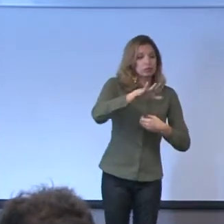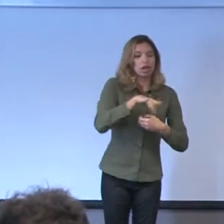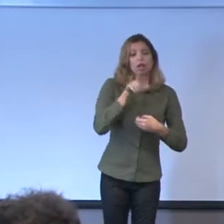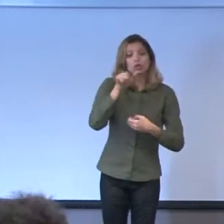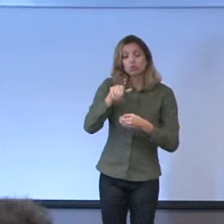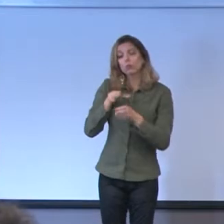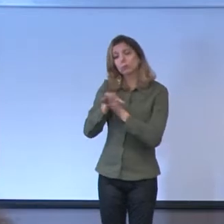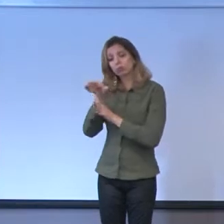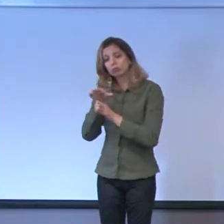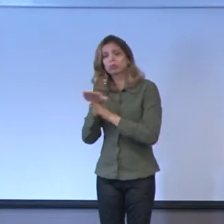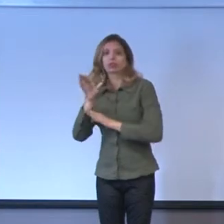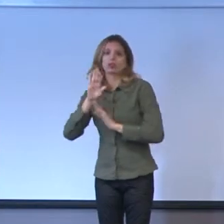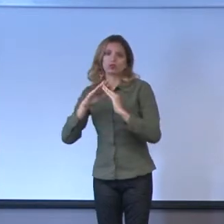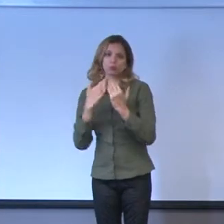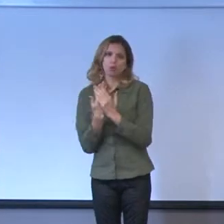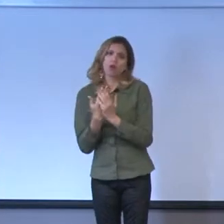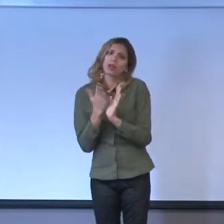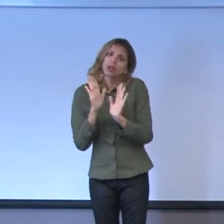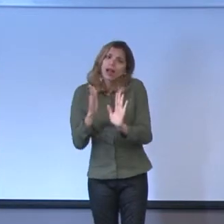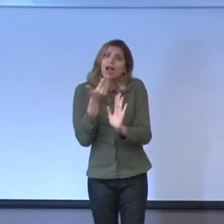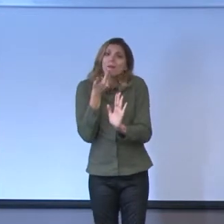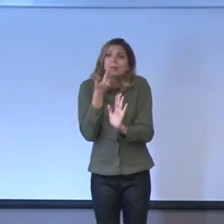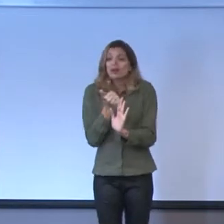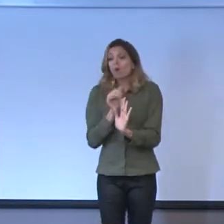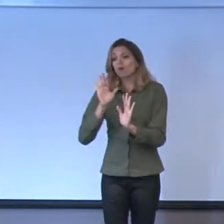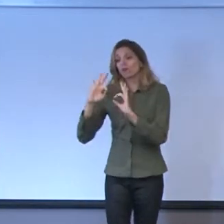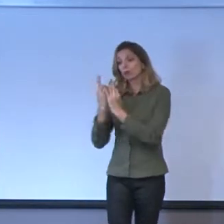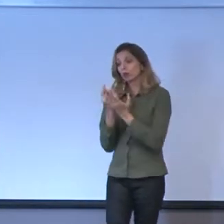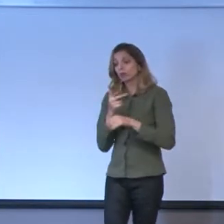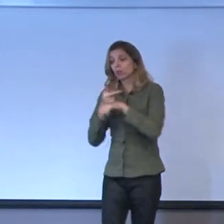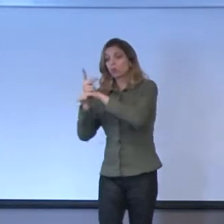direcionado pela escola. Melhor que não seja, né?